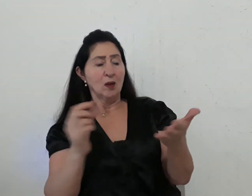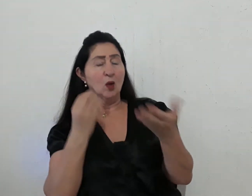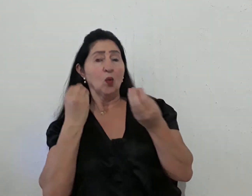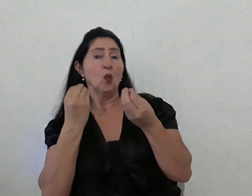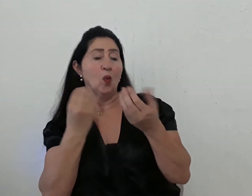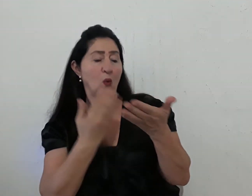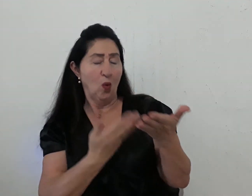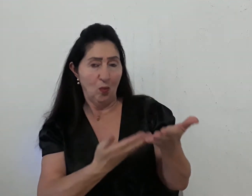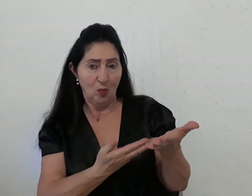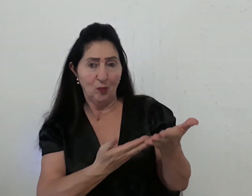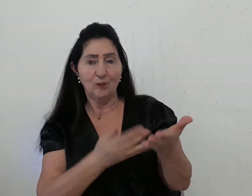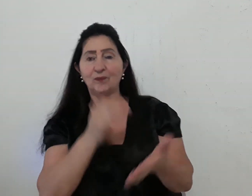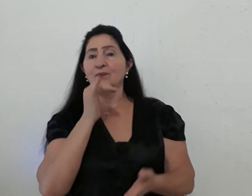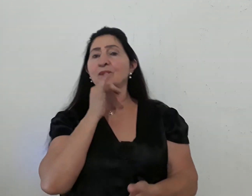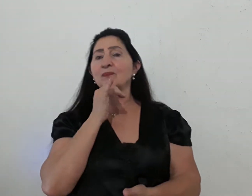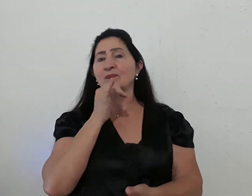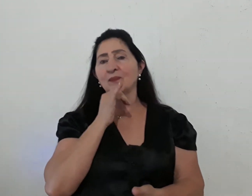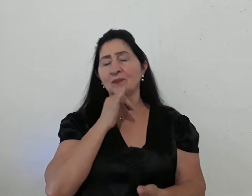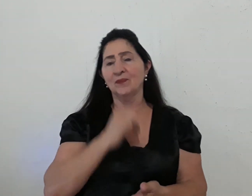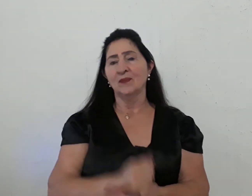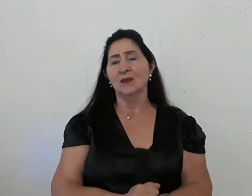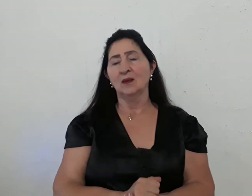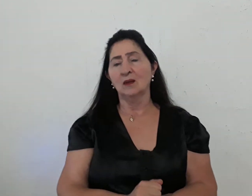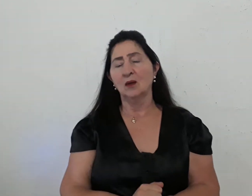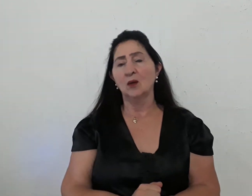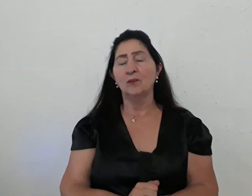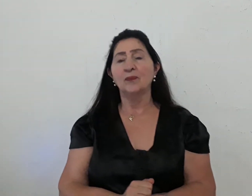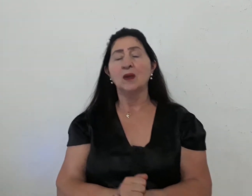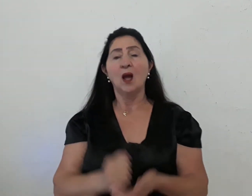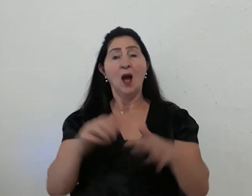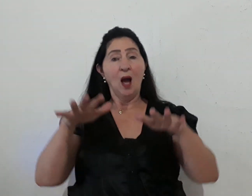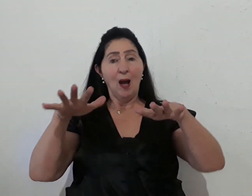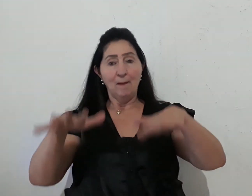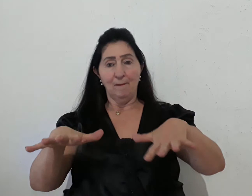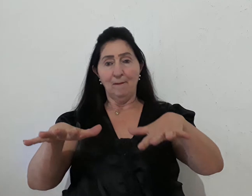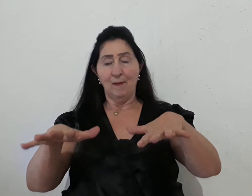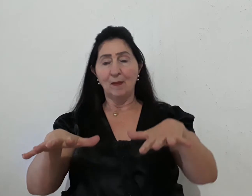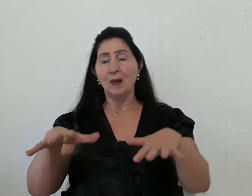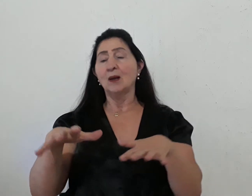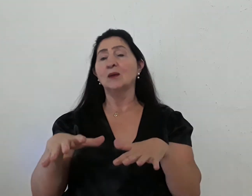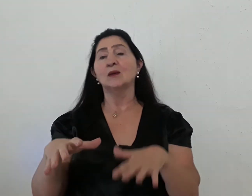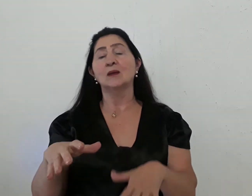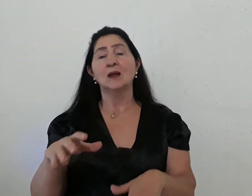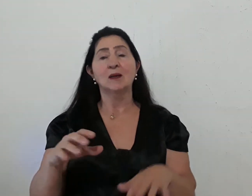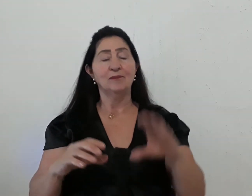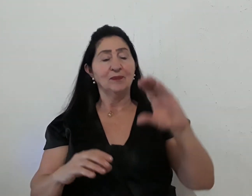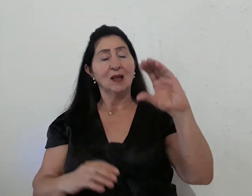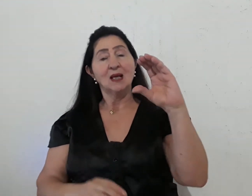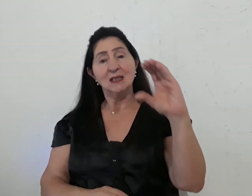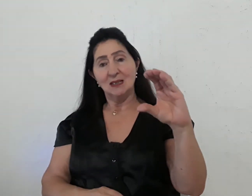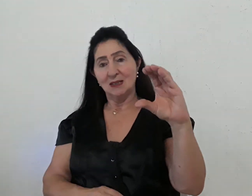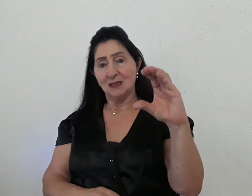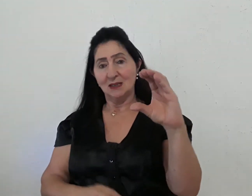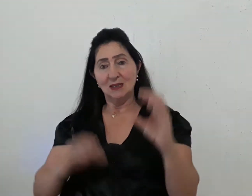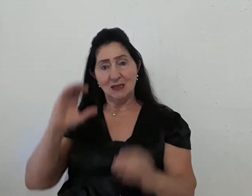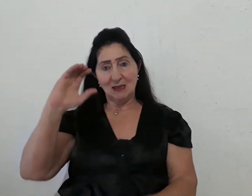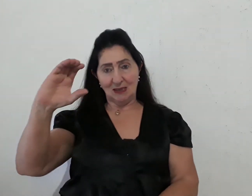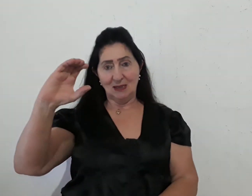Por exemplo, o formato da mão, similar à letra C, pode